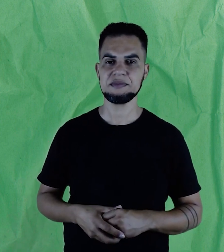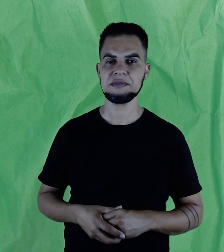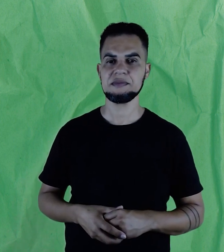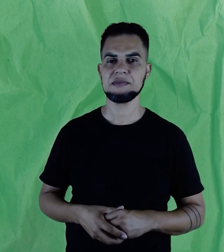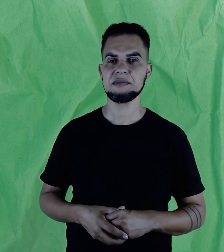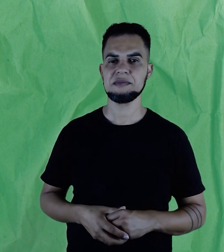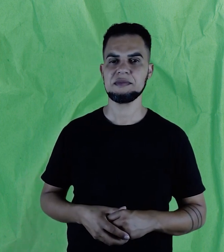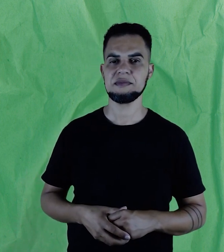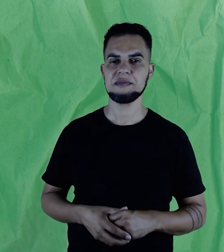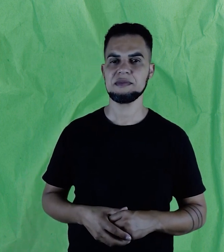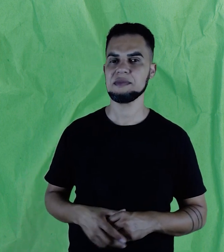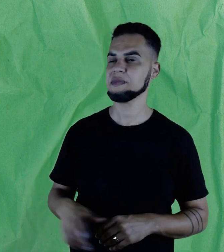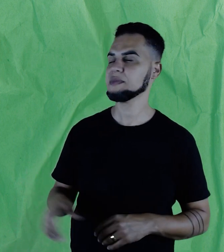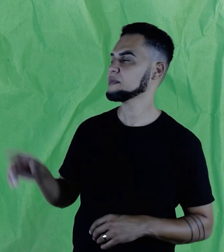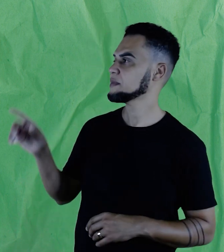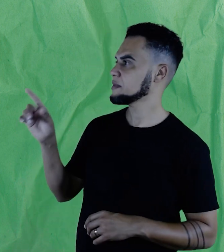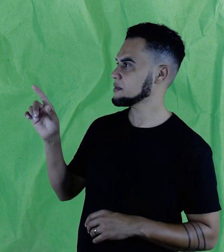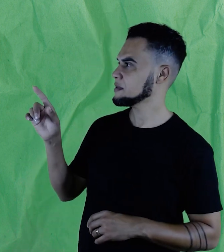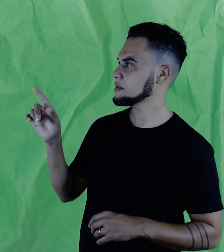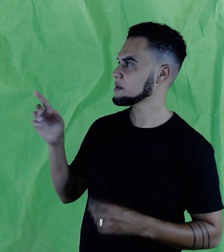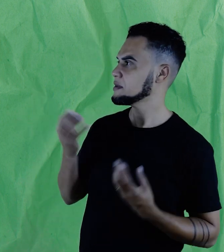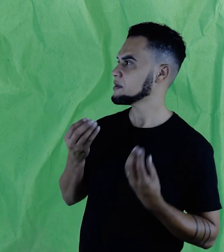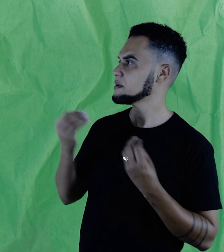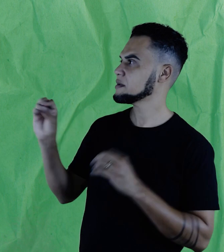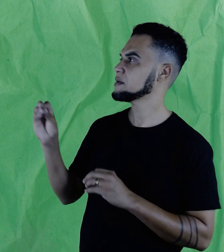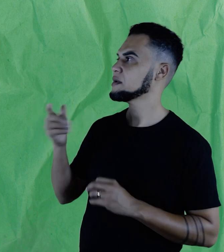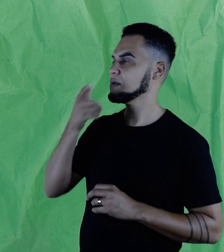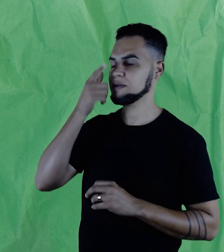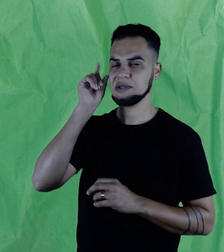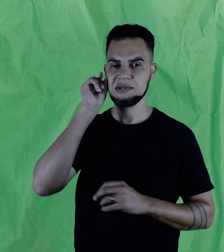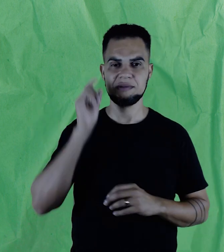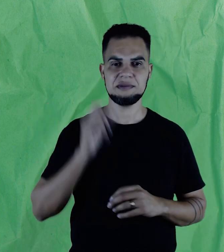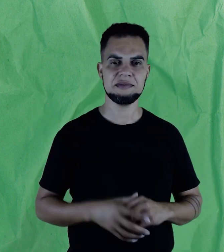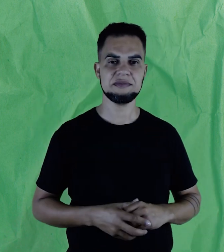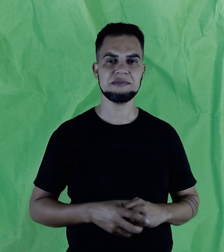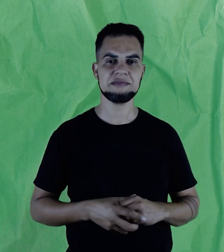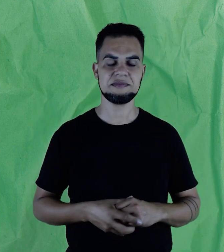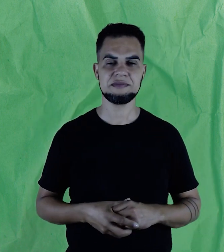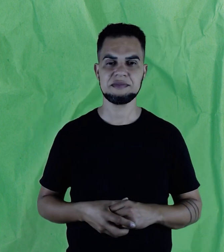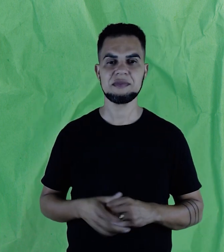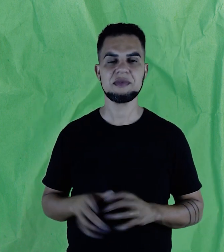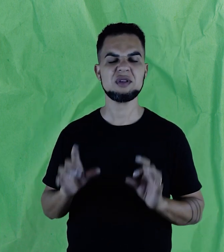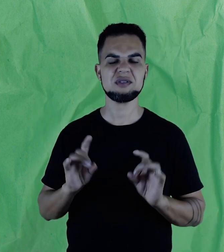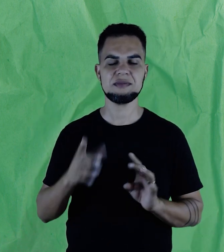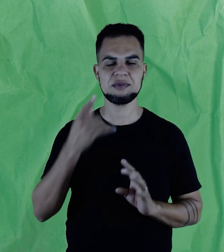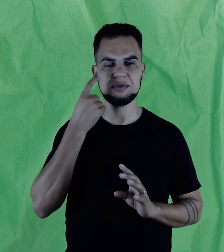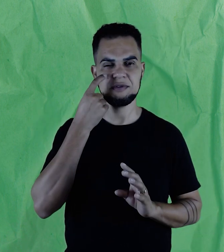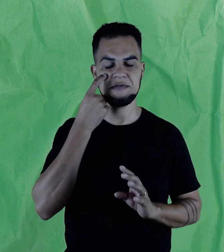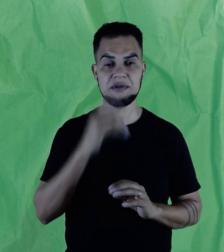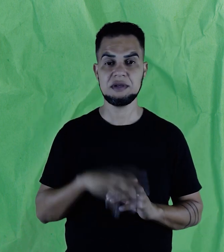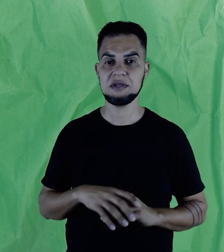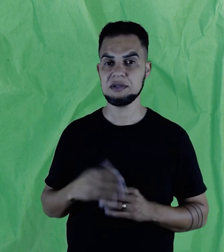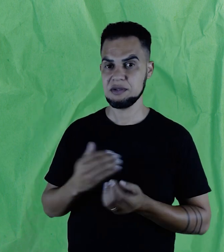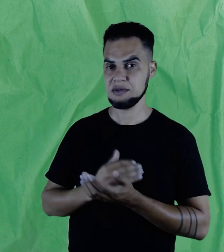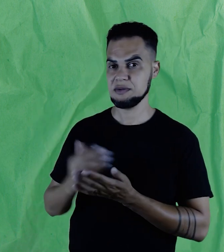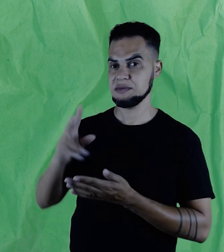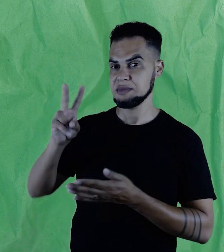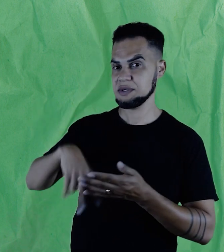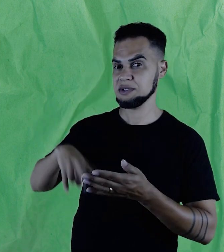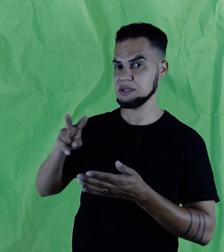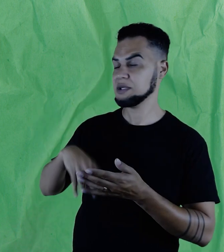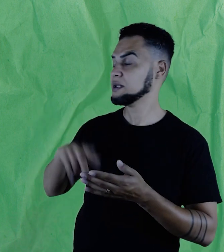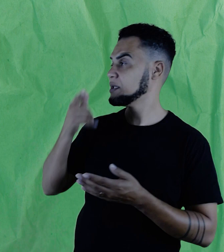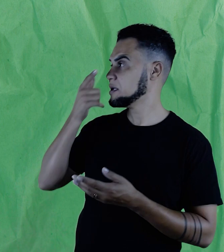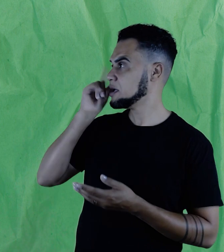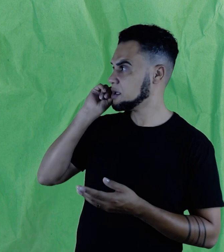tá? E o created yet eu vou mudar aqui e vou colocar como se fosse ontem, só para a gente poder ver, né? Então eu comecei a ler ele